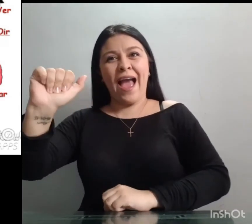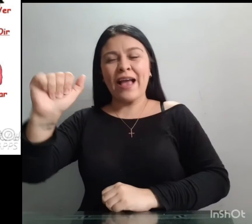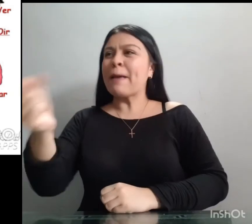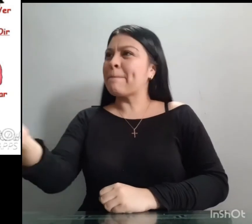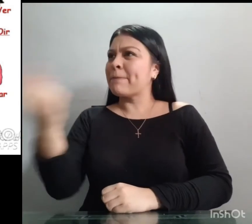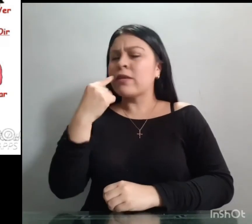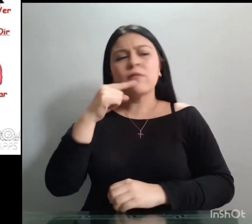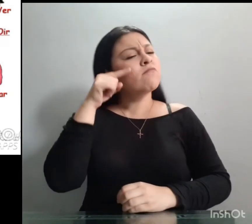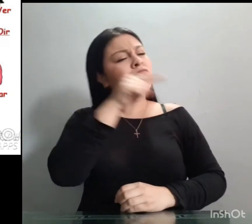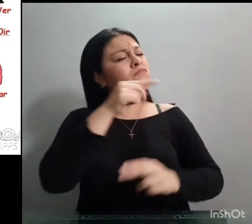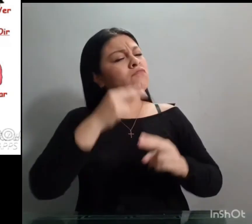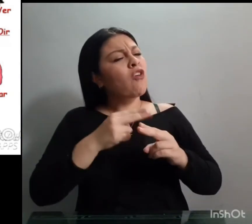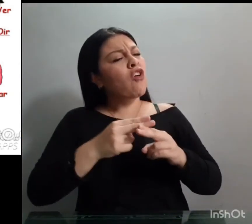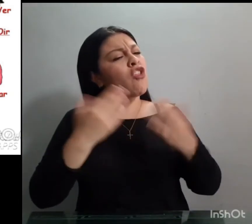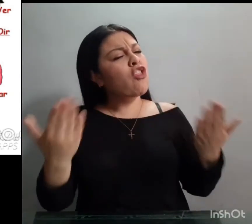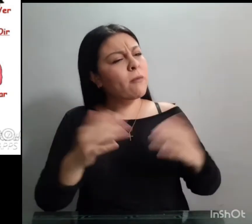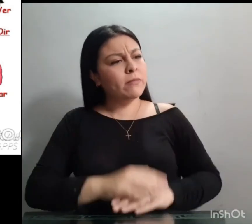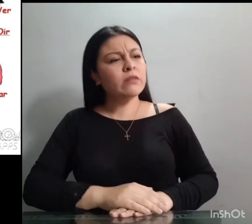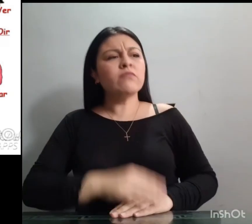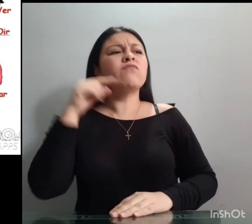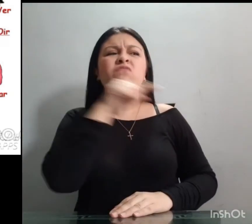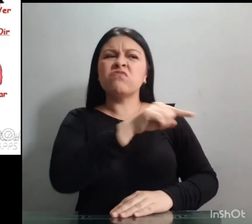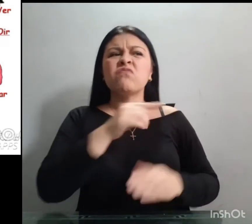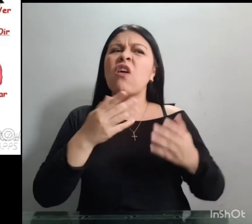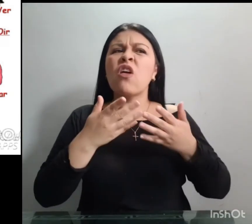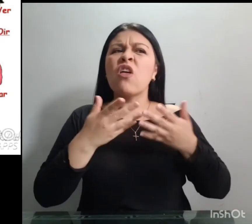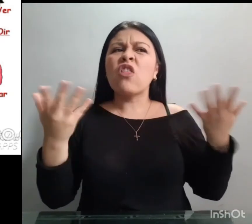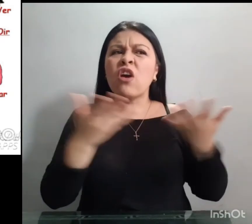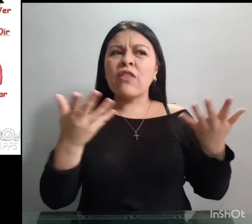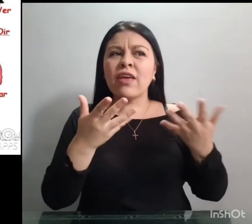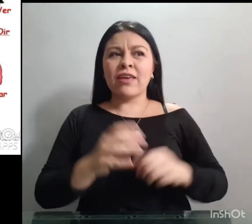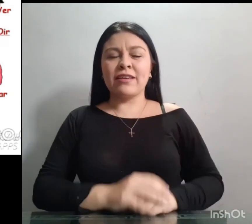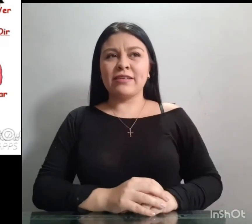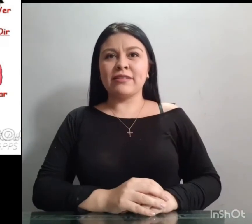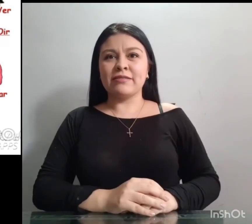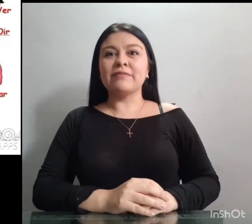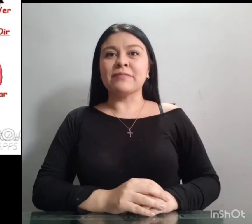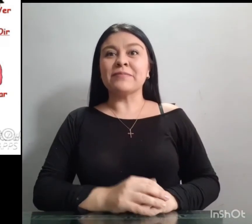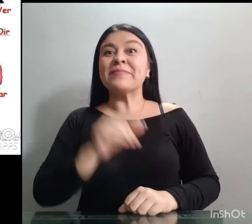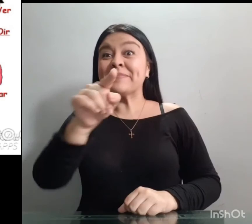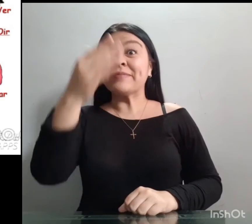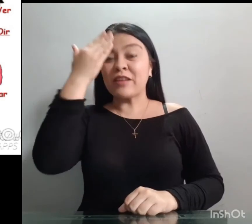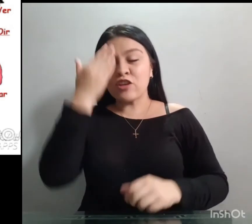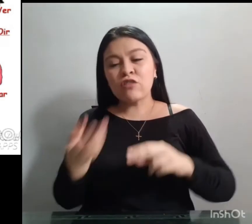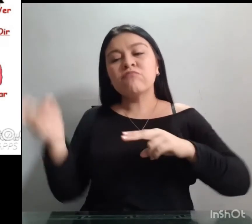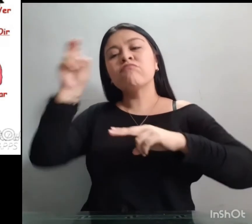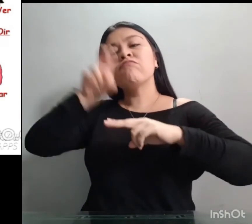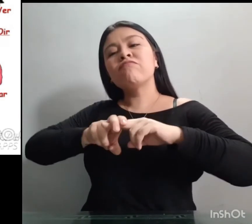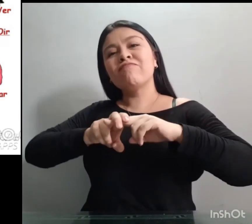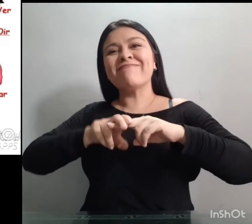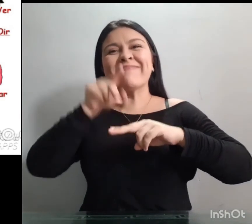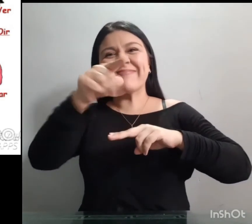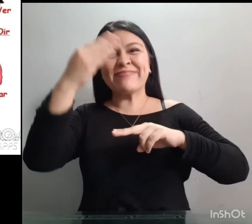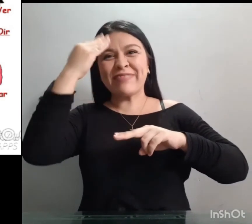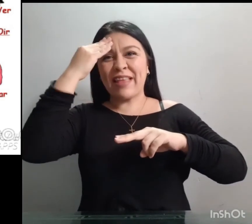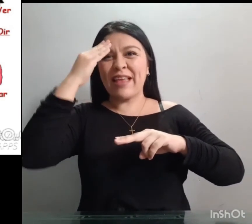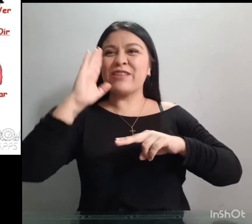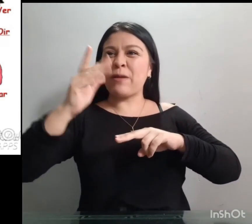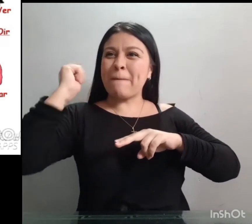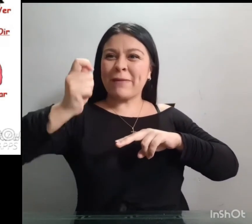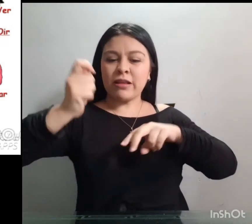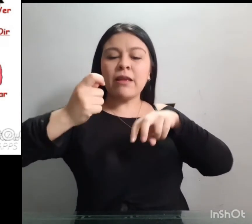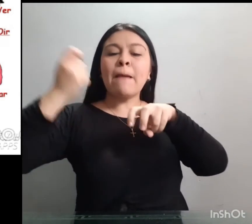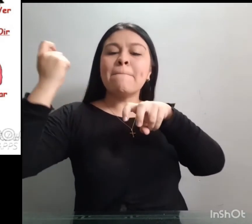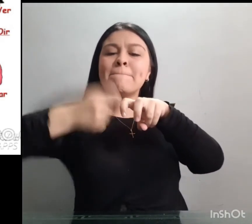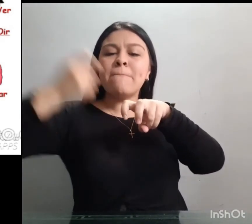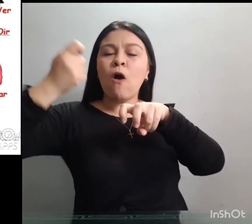¿cuál es su nombre? ¿Dónde está? Y nos golpea la rodilla con el martillo y le dice al paciente que